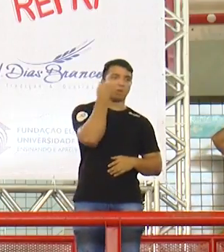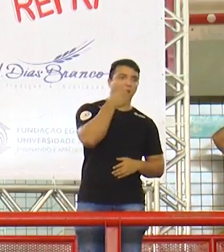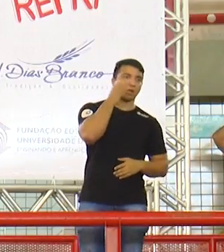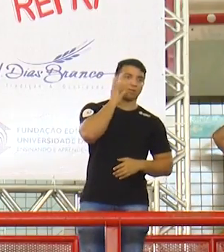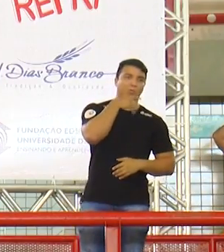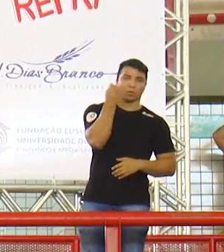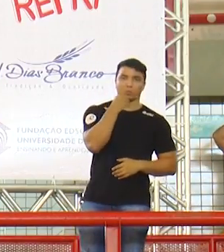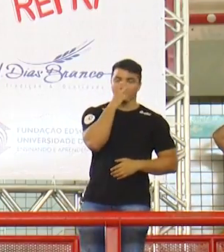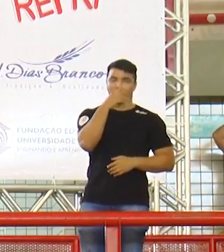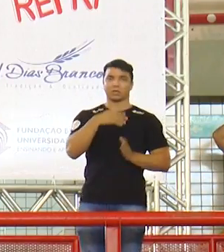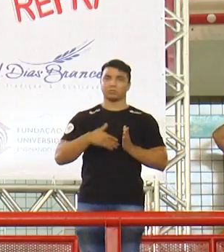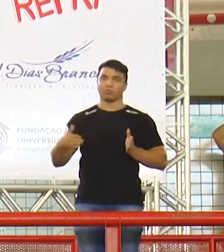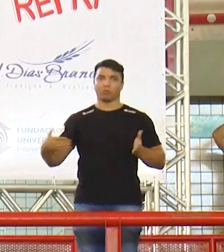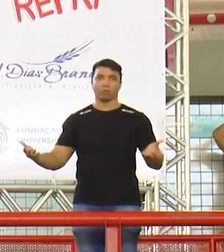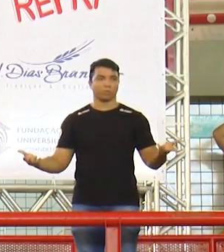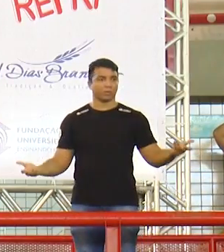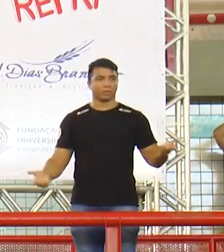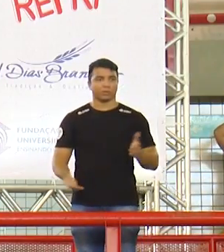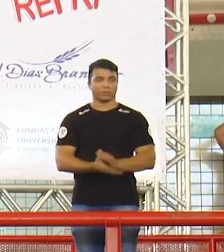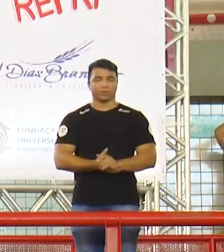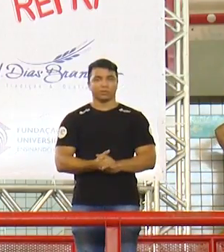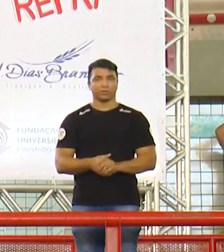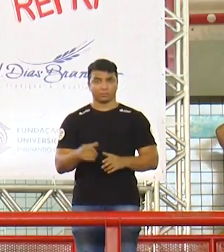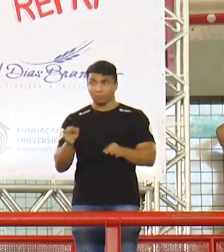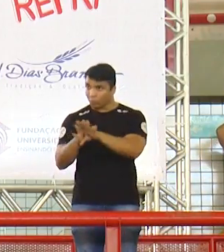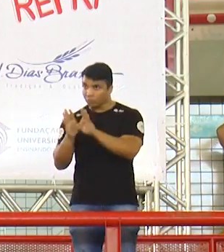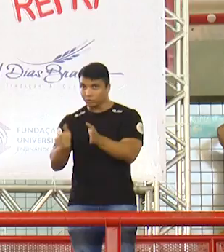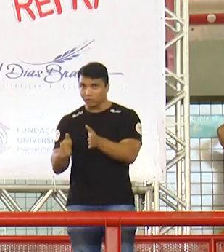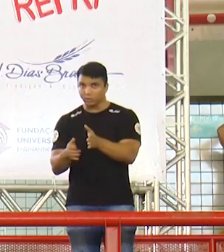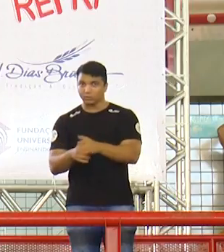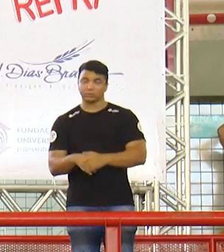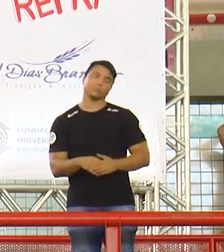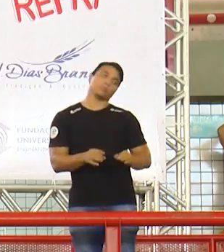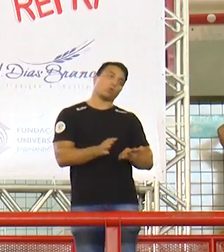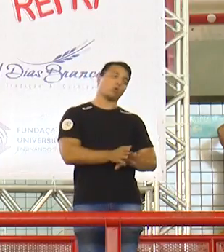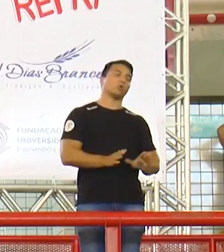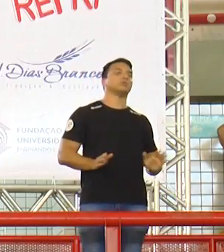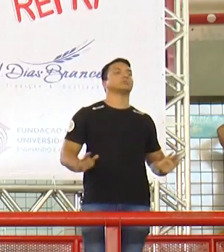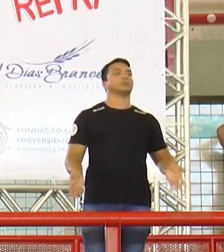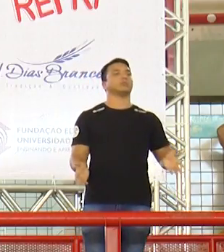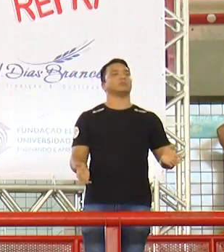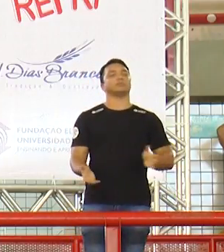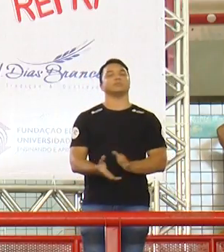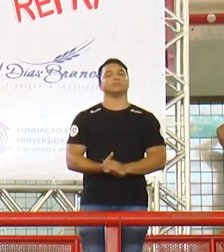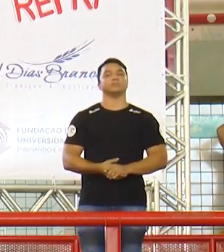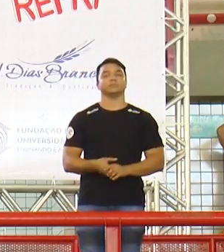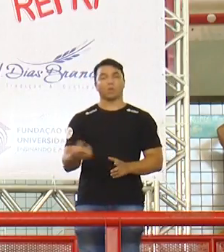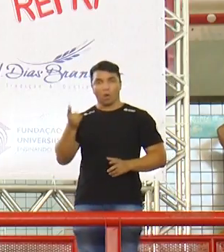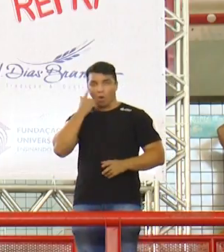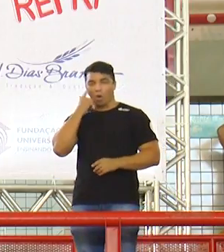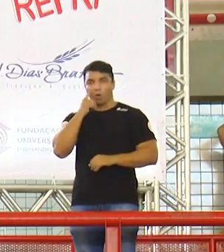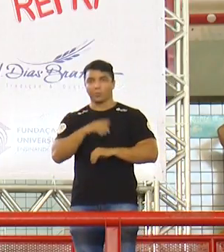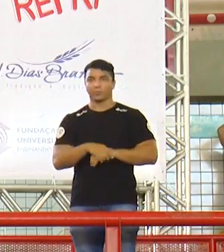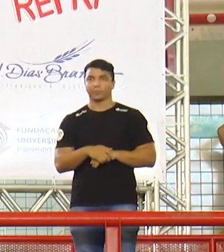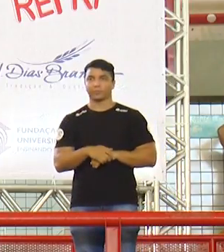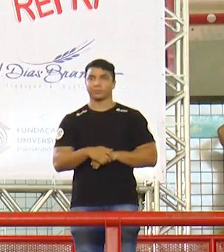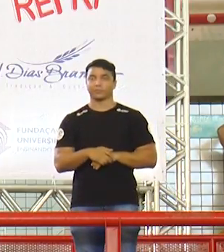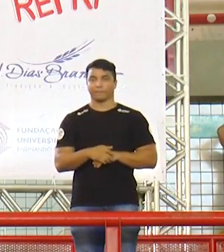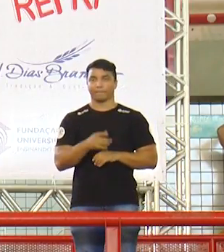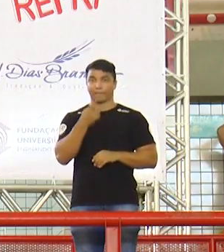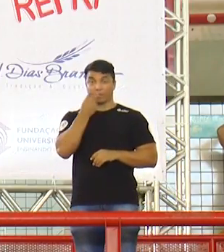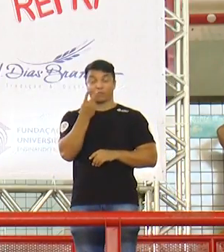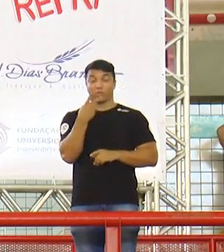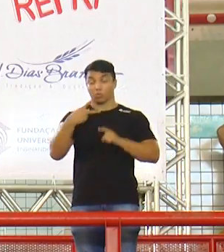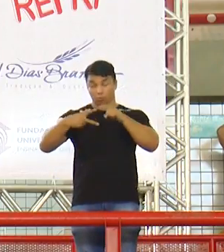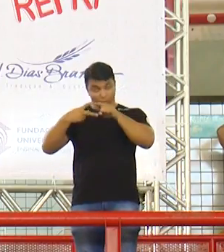para mim tá com fome. Eu digo, terminou? Eu terminei. Filho, quero só dizer